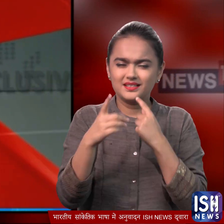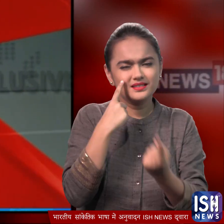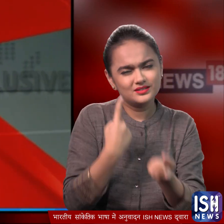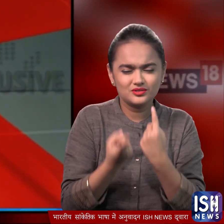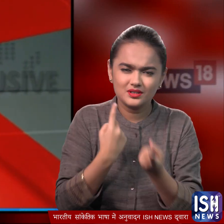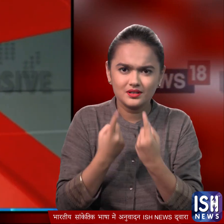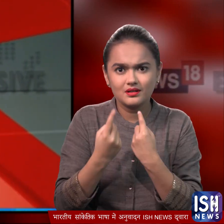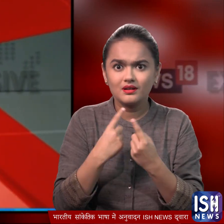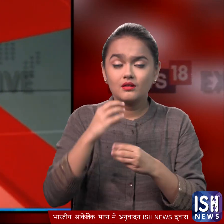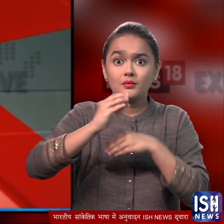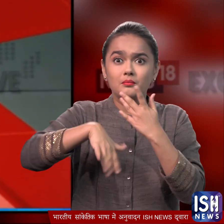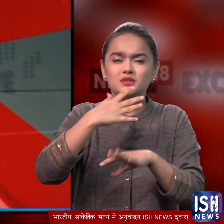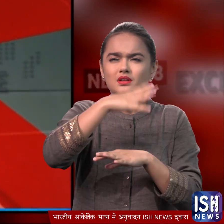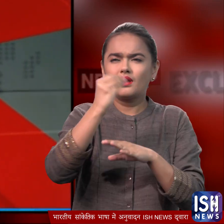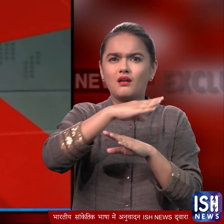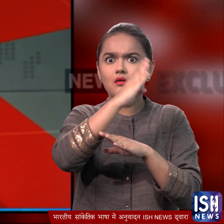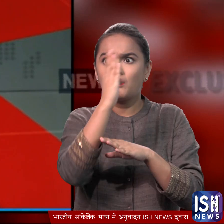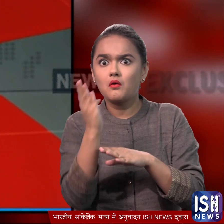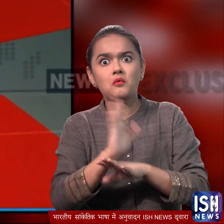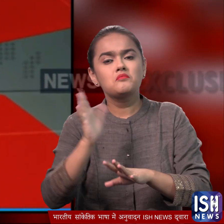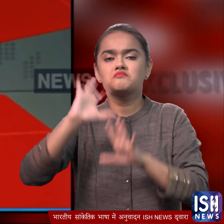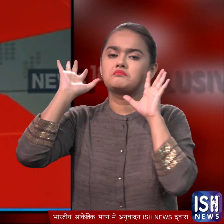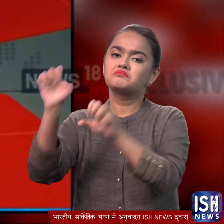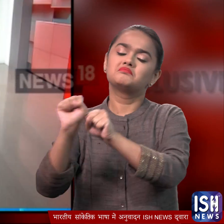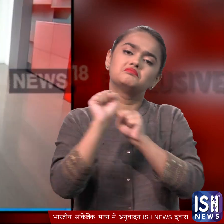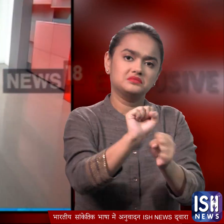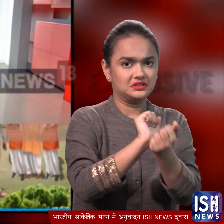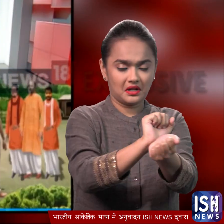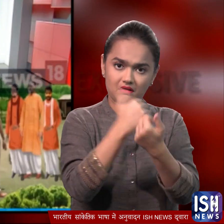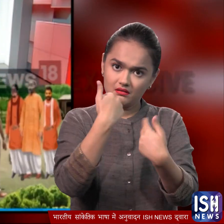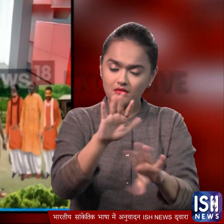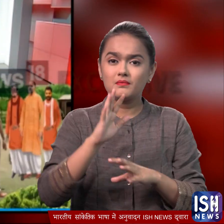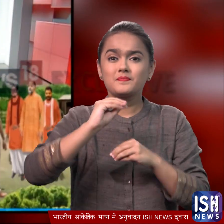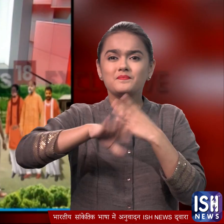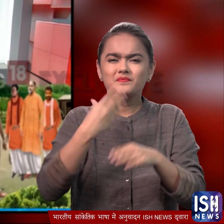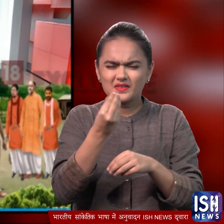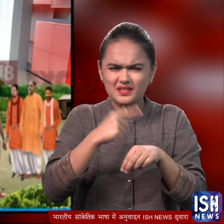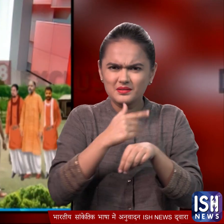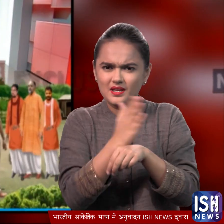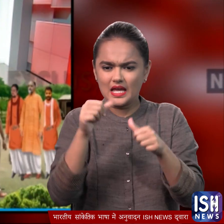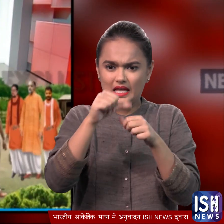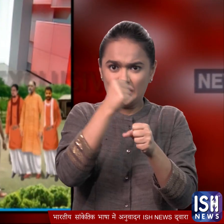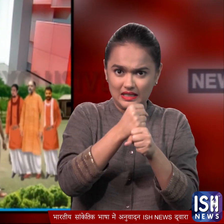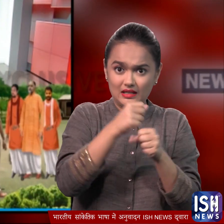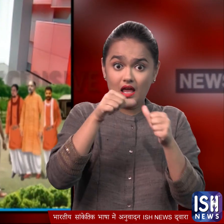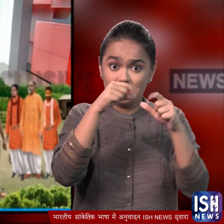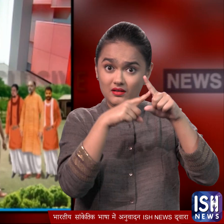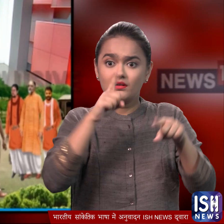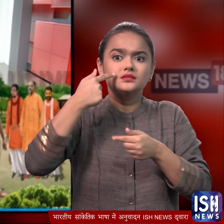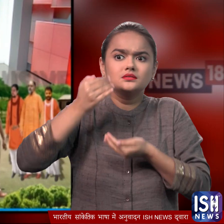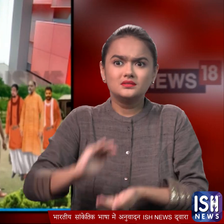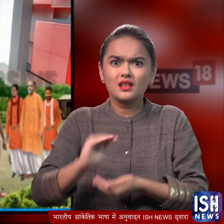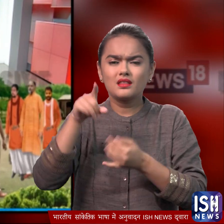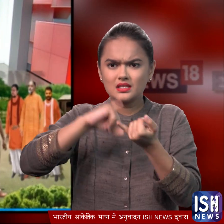उनसे पूछताछ की गई, फिर रात होते होते उन्हें गिरफ्तार कर लिया गया, जिसके थोड़ी ही देर बाद आद्या तिवारी और उनके बेटे संदीप तिवारी भी गिरफ्तार